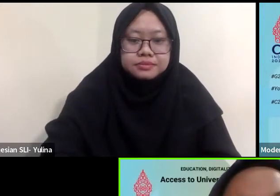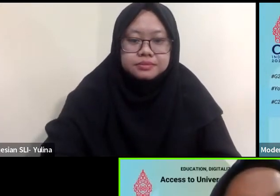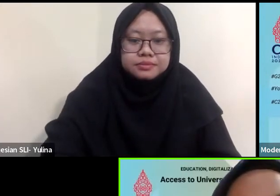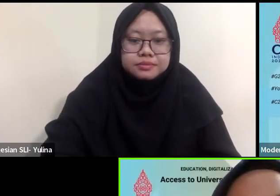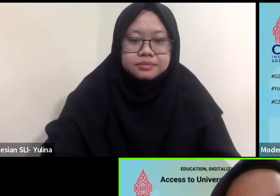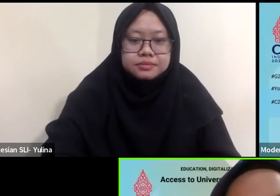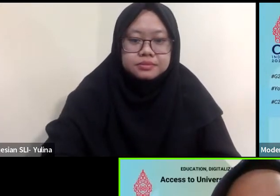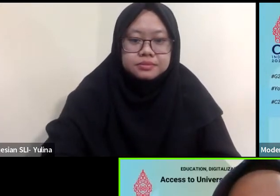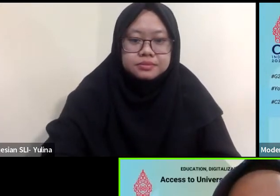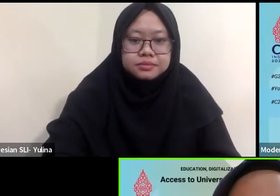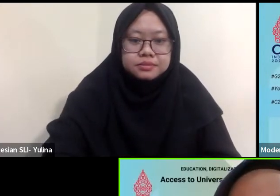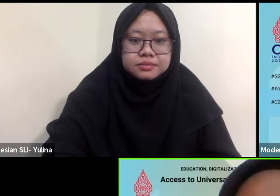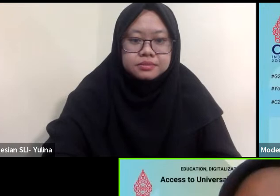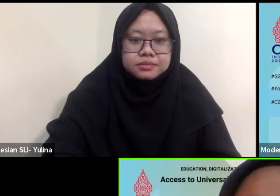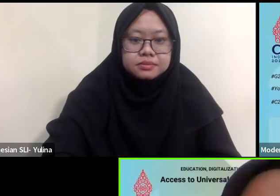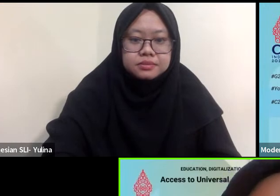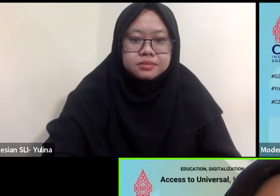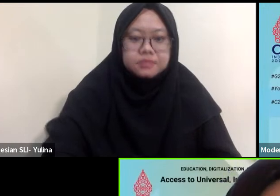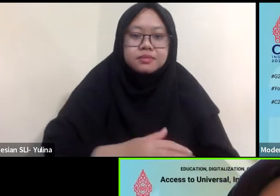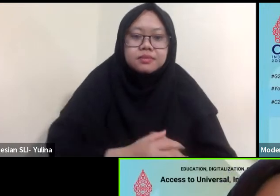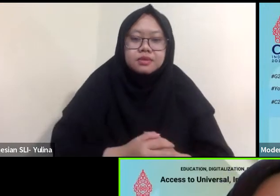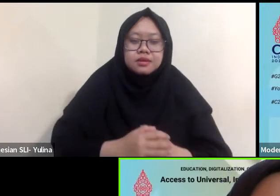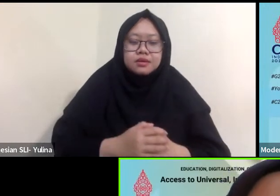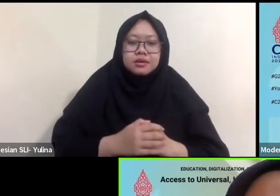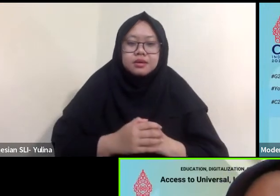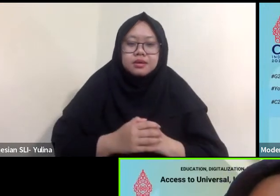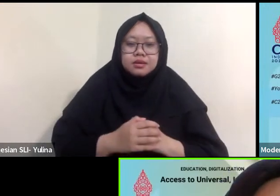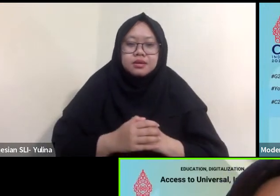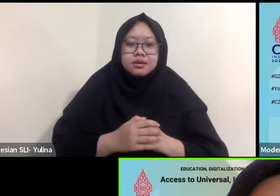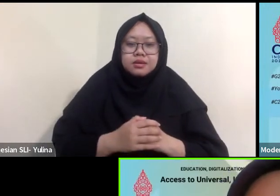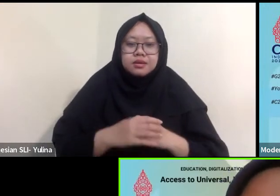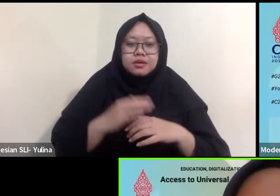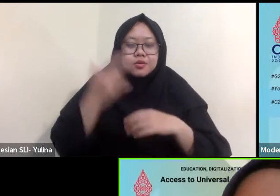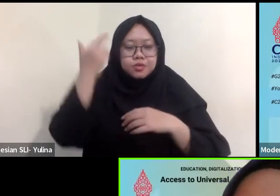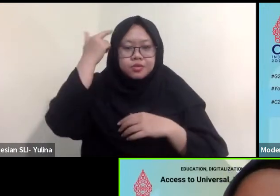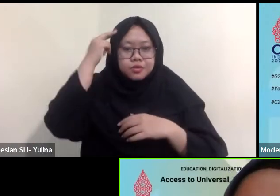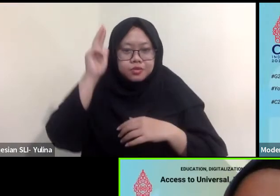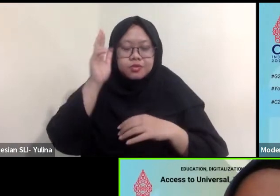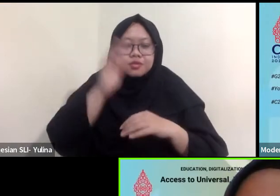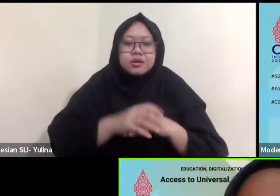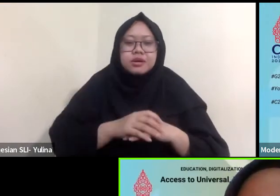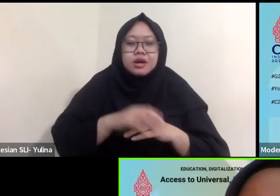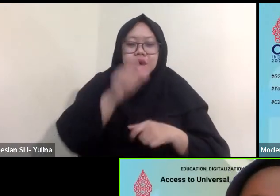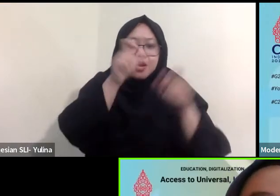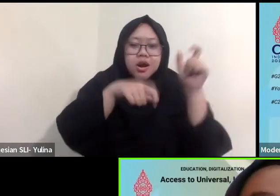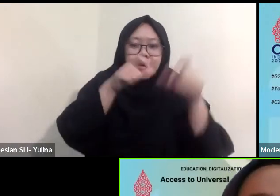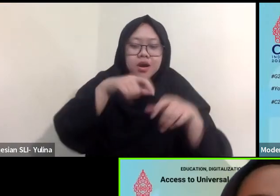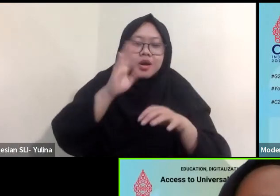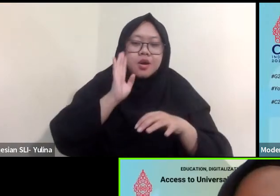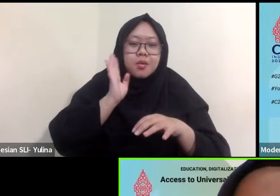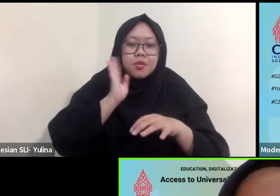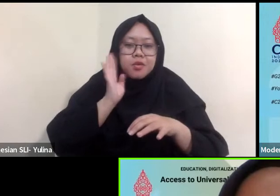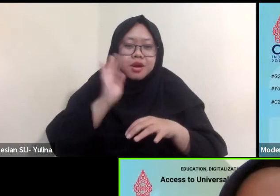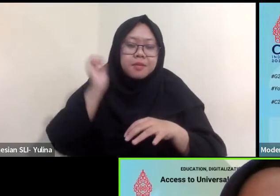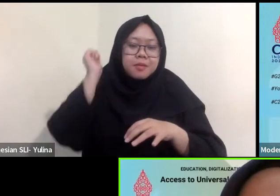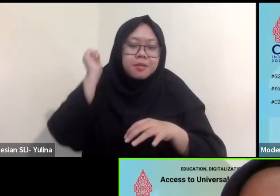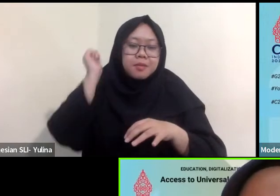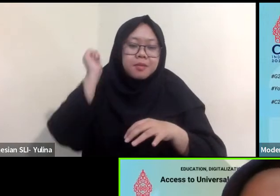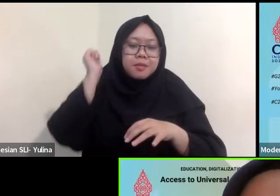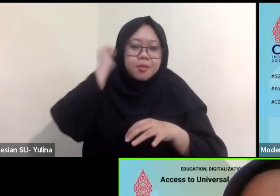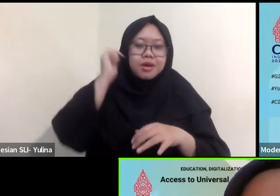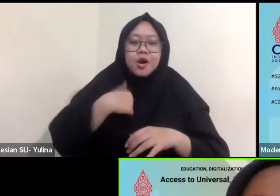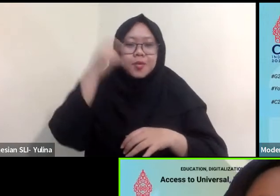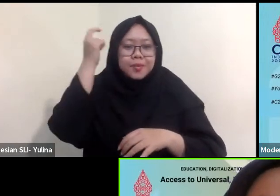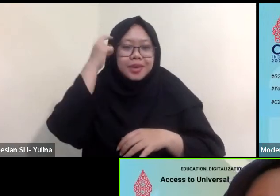Berbicara tentang young female leaders or young female activists, ini menurut